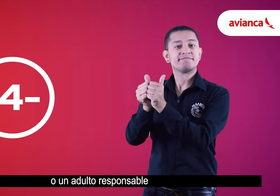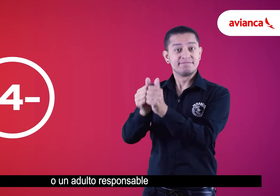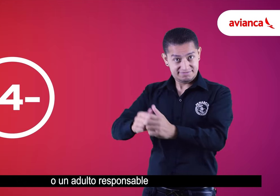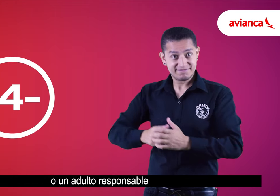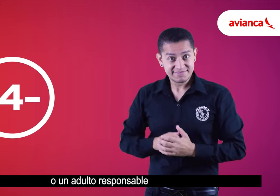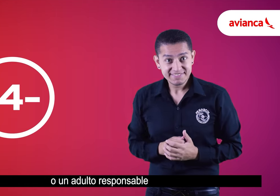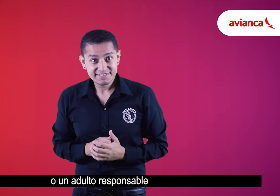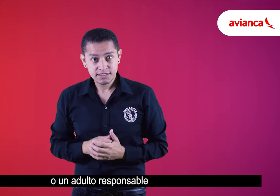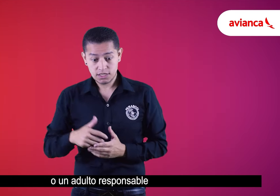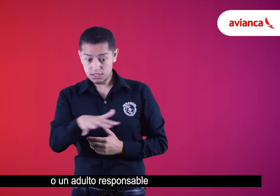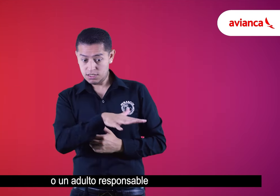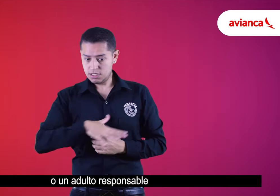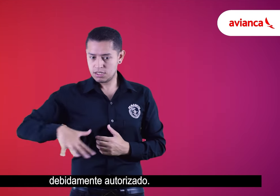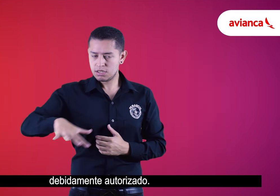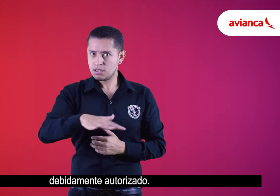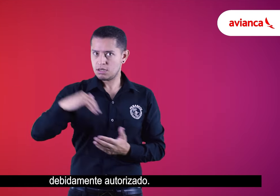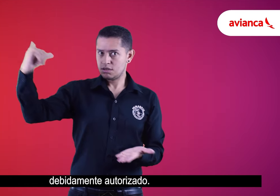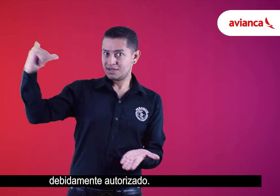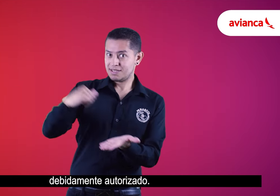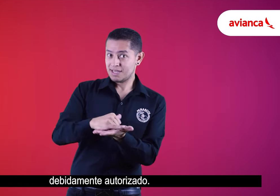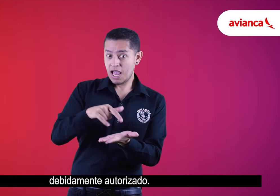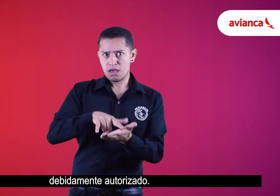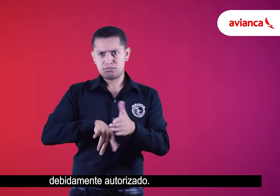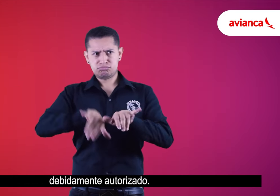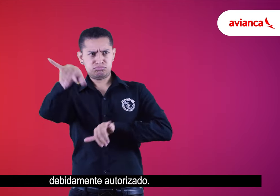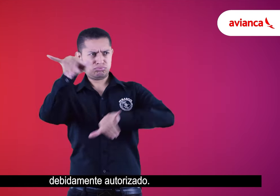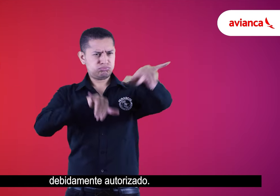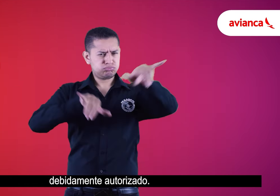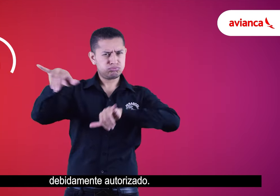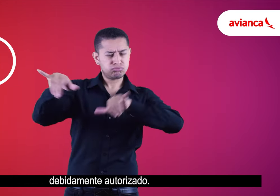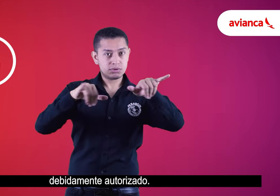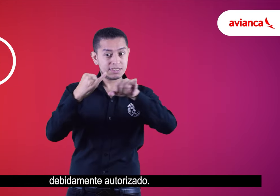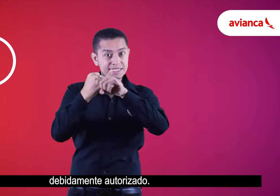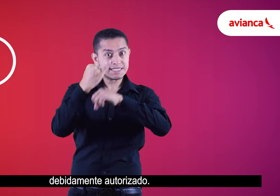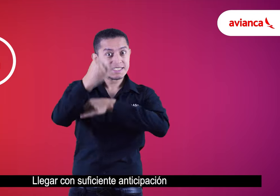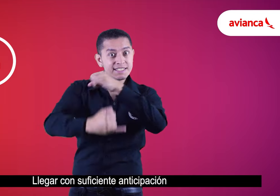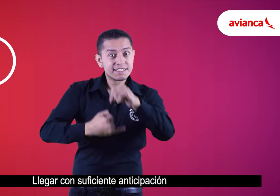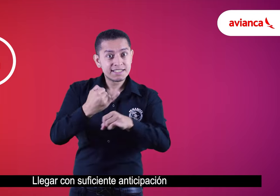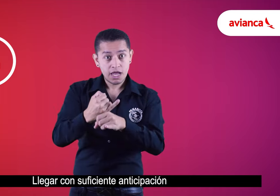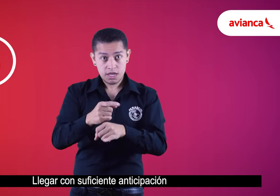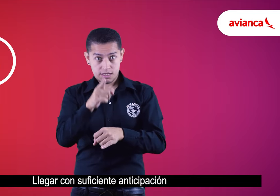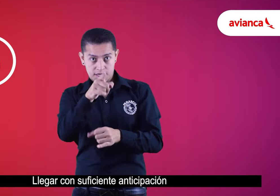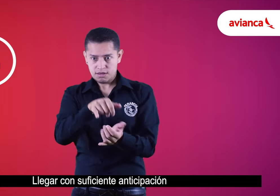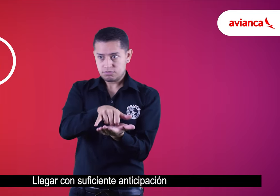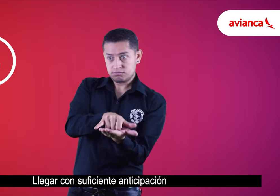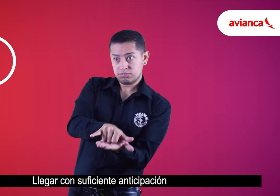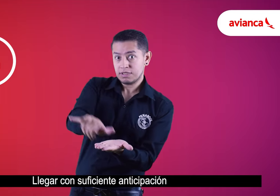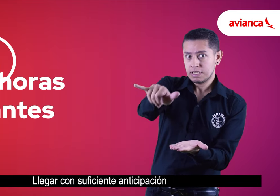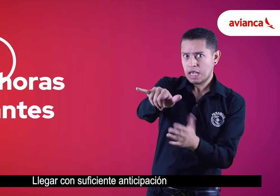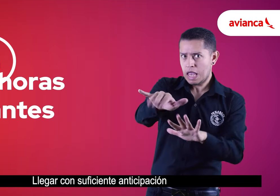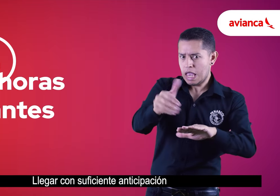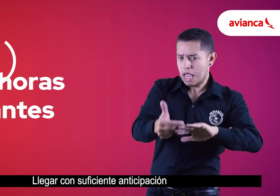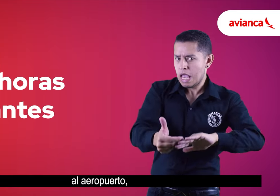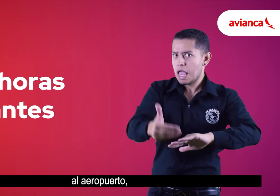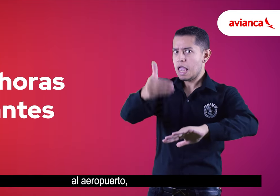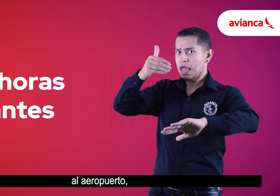adulto responsable debidamente autorizado. Llegar con suficiente anticipación al